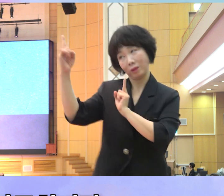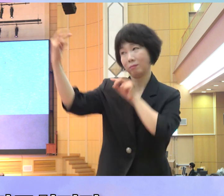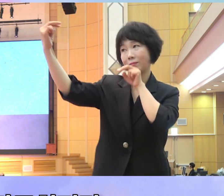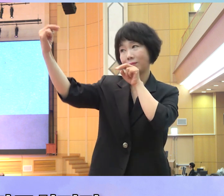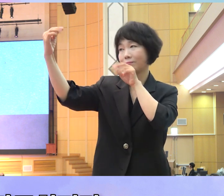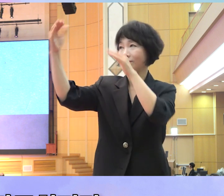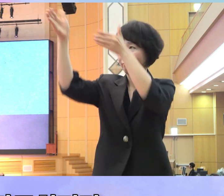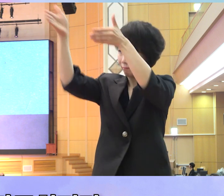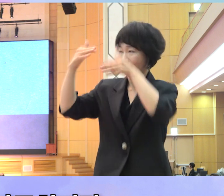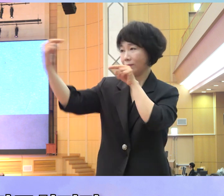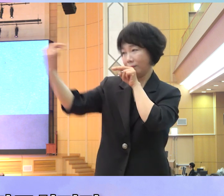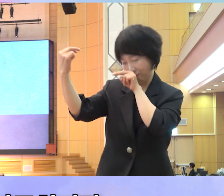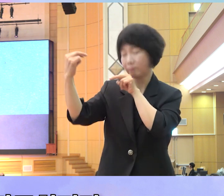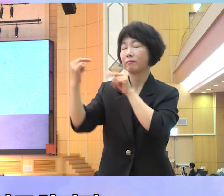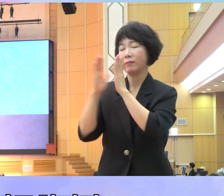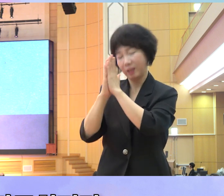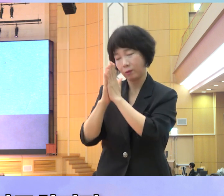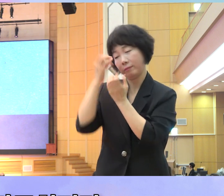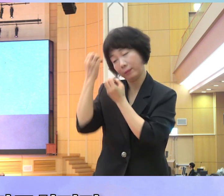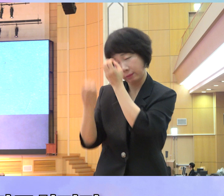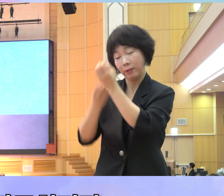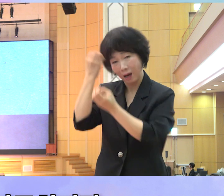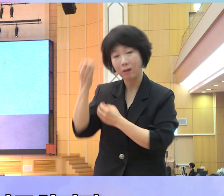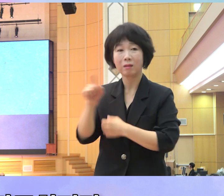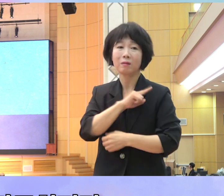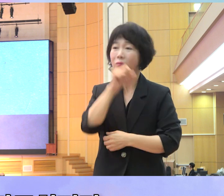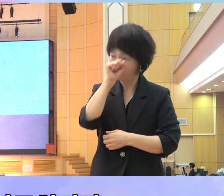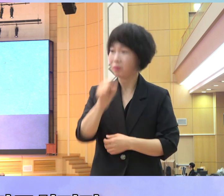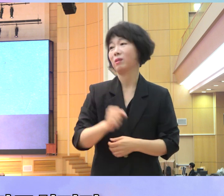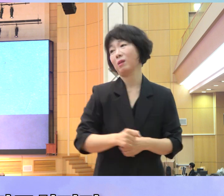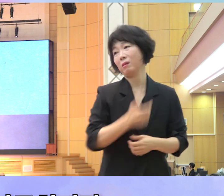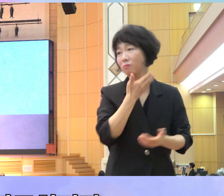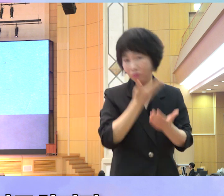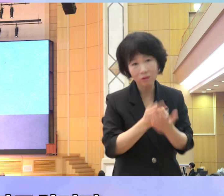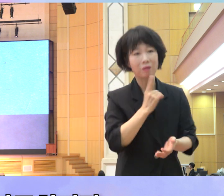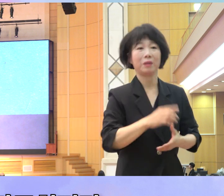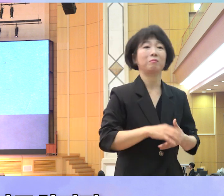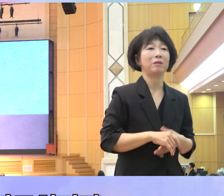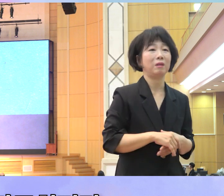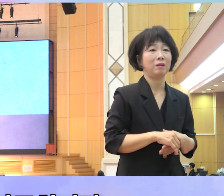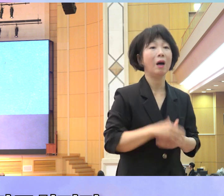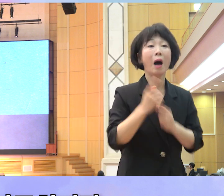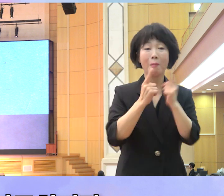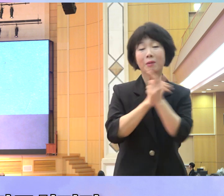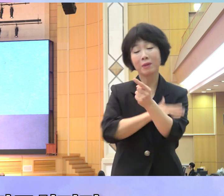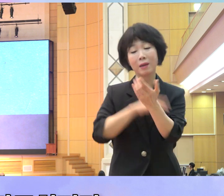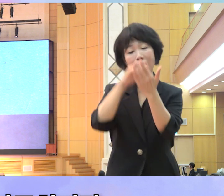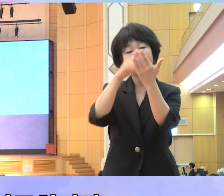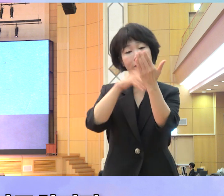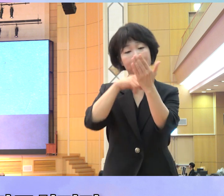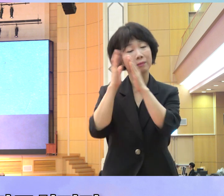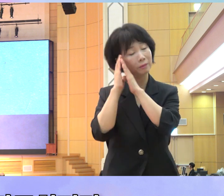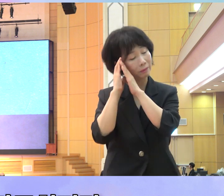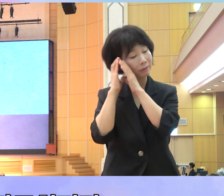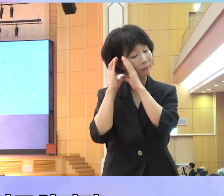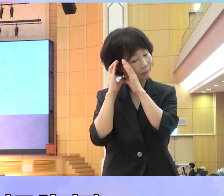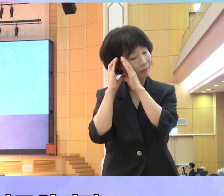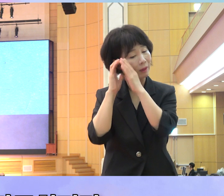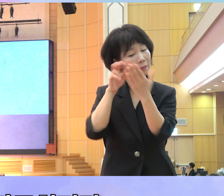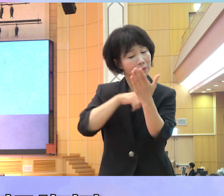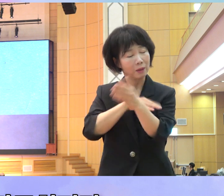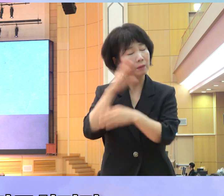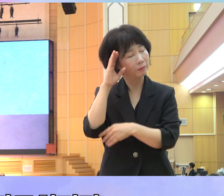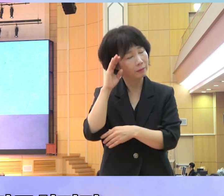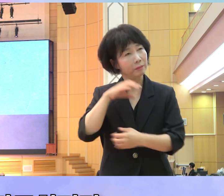큐티하라고 그렇게 해줬는데 큐티를 그래도 잘 해오시는 분들도 계세요. 근데 또 몇 번 해보고 나서 매일매일